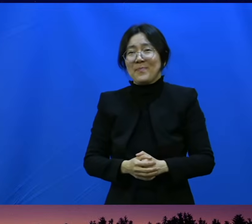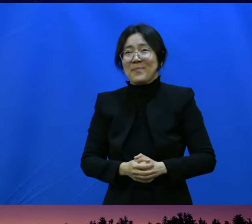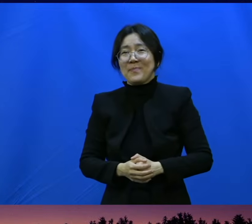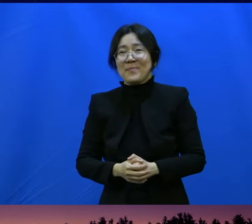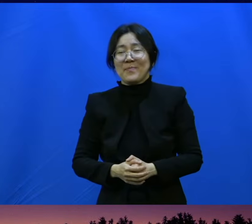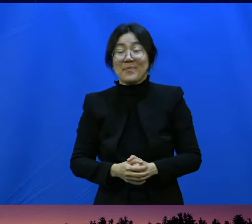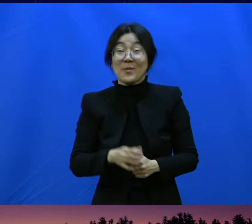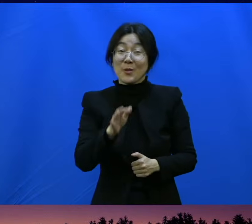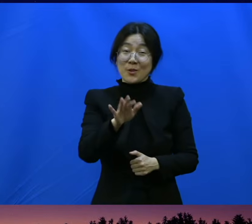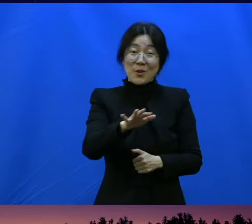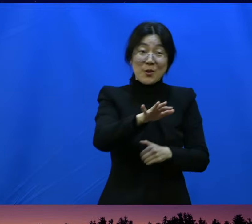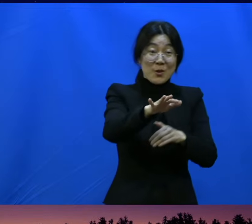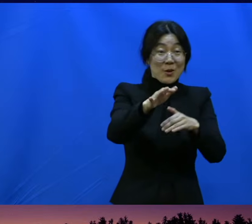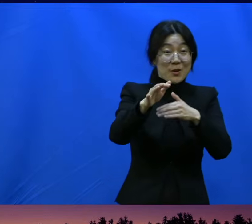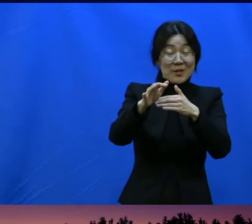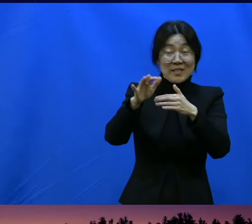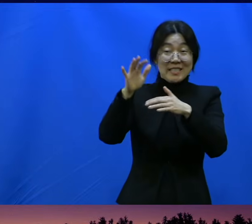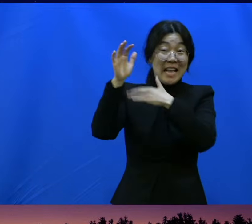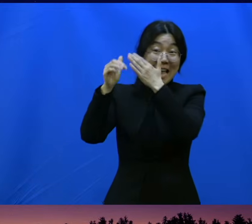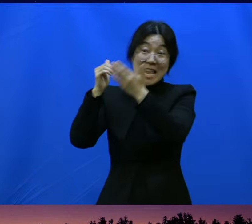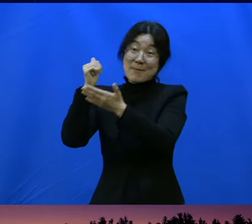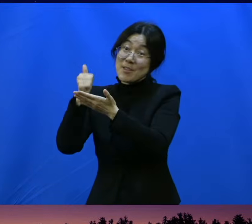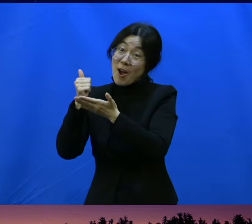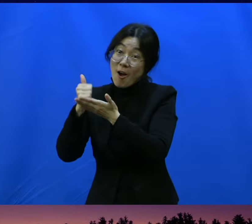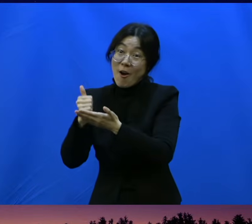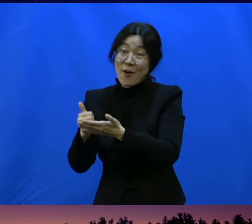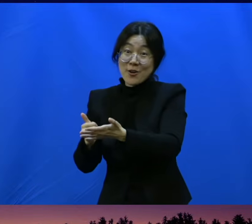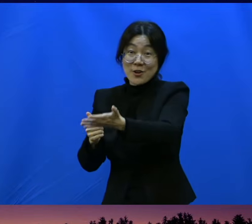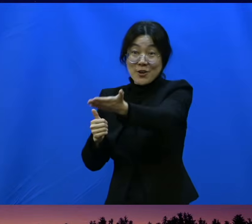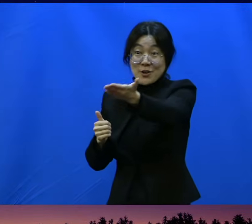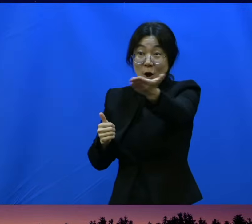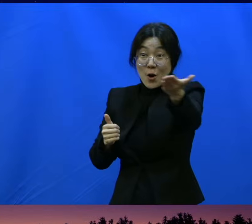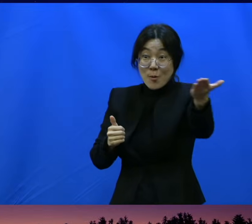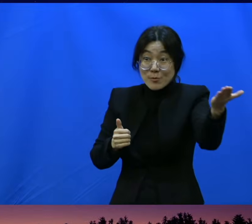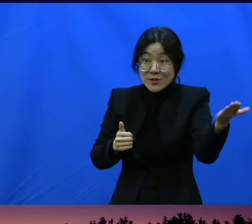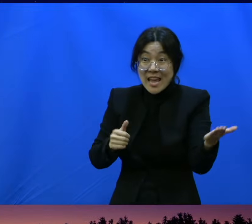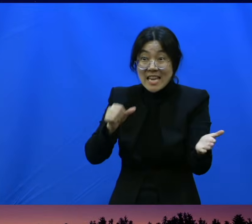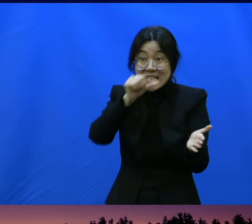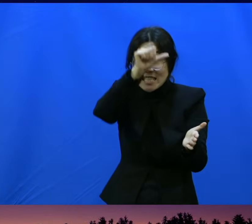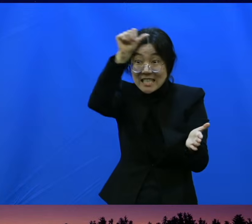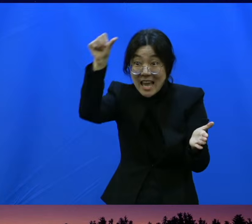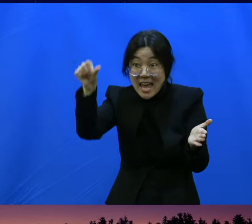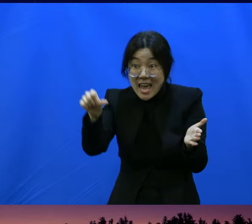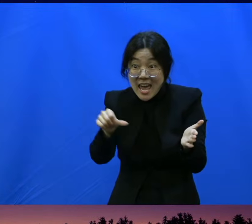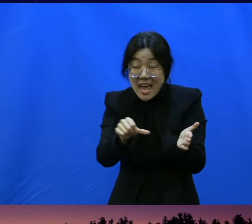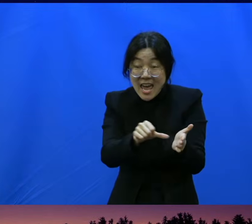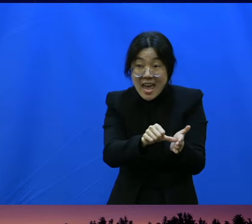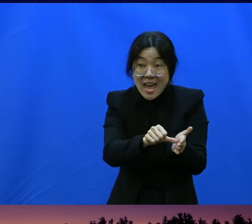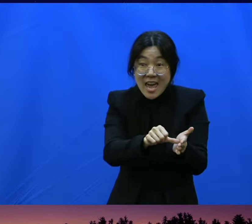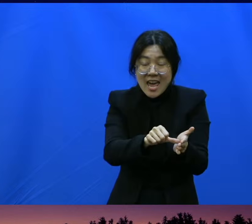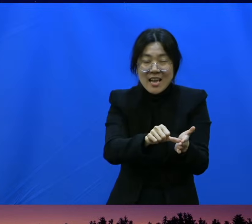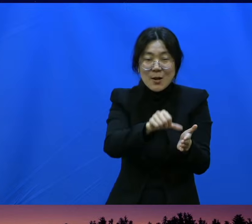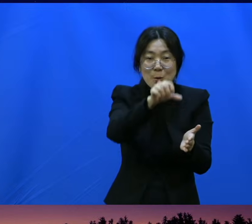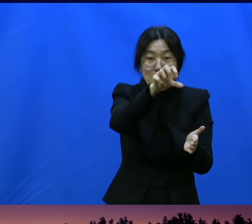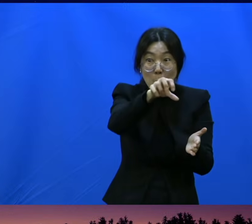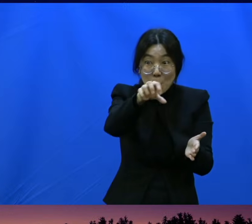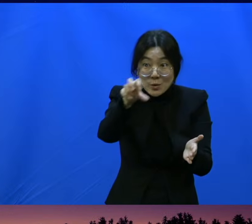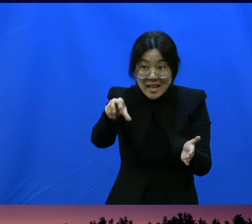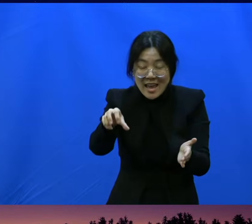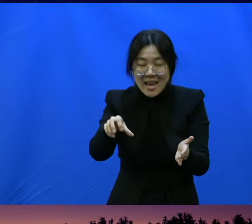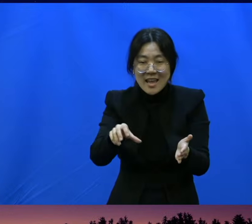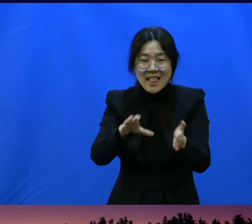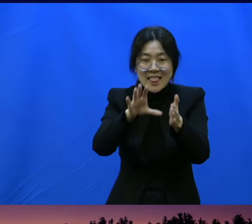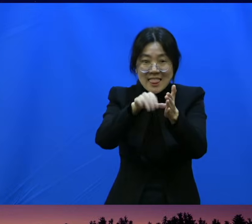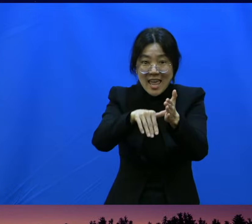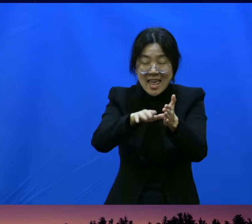준비해 놓으셨어요. 예기치 않는 곳에서 하나님 우리를 놀랍게 인도하시는 분이십니다. 여러분,